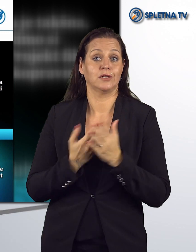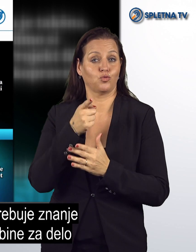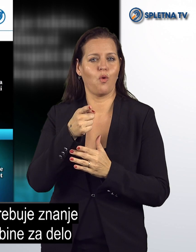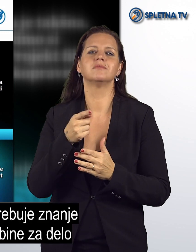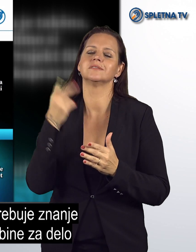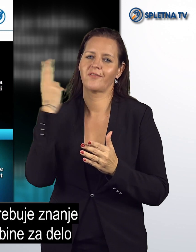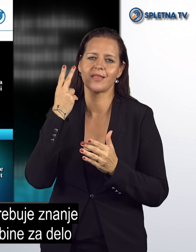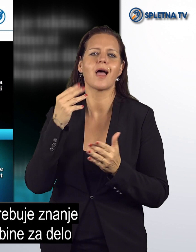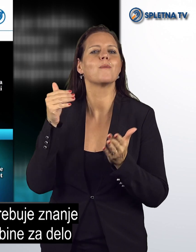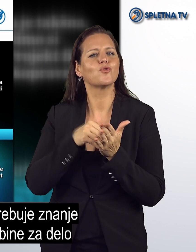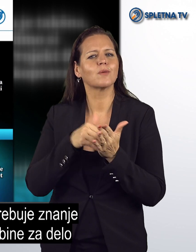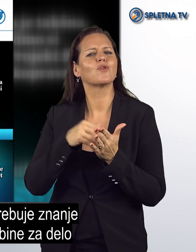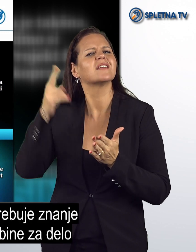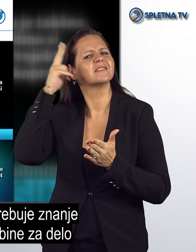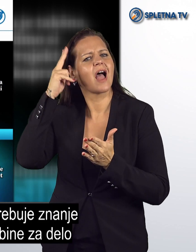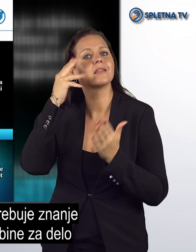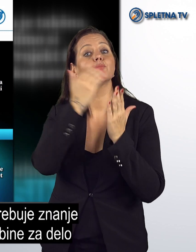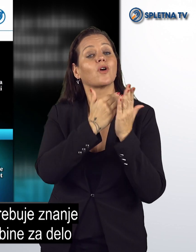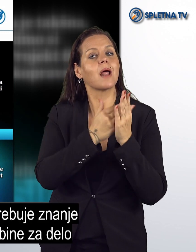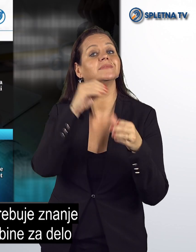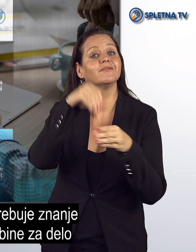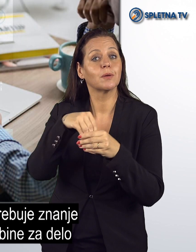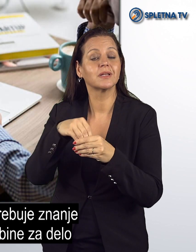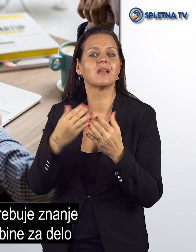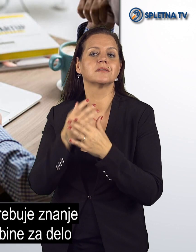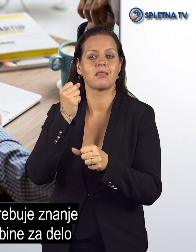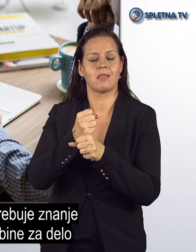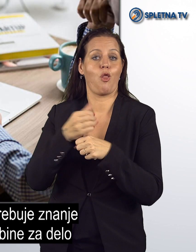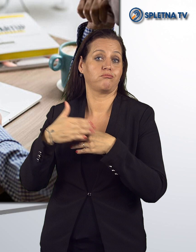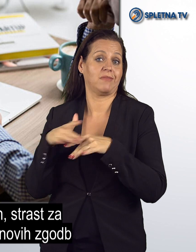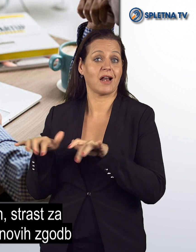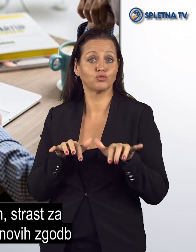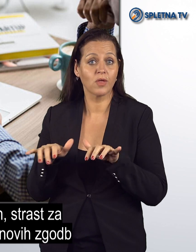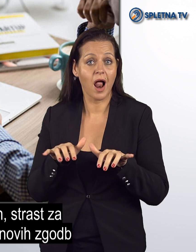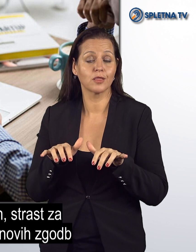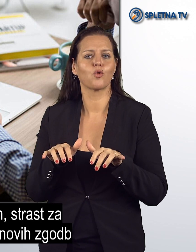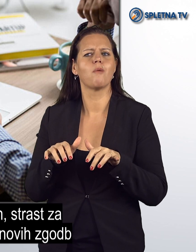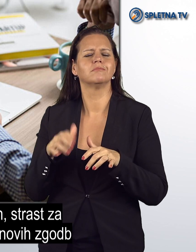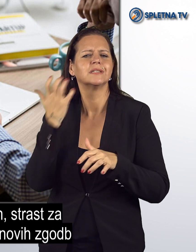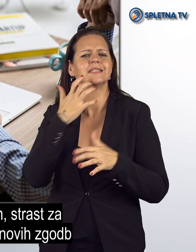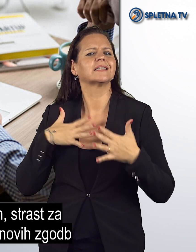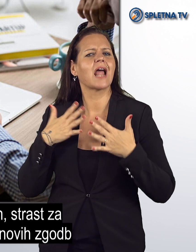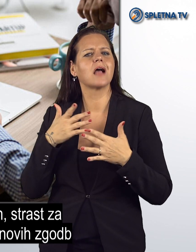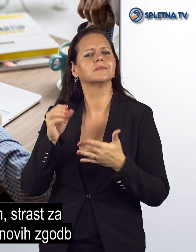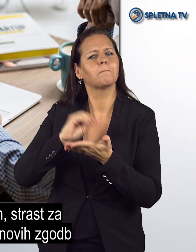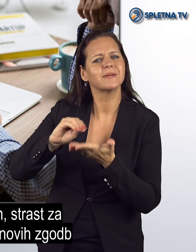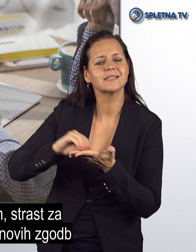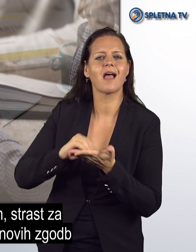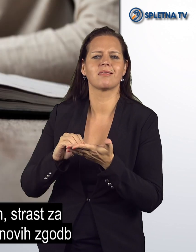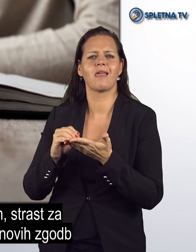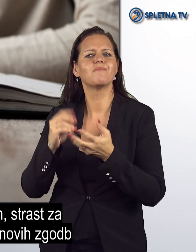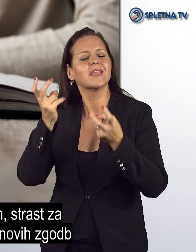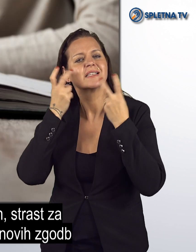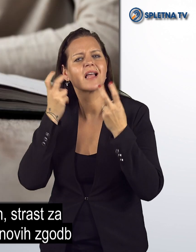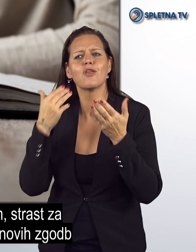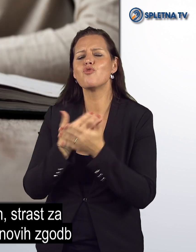Zato seveda potrebuje znanje programske vsebine za delo z računalnikom, strast za pisanje, iskanje novih zgodb